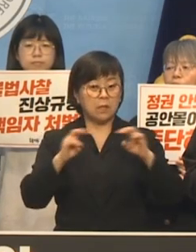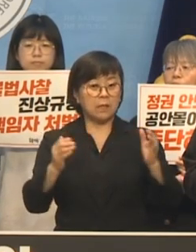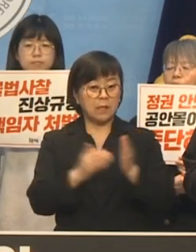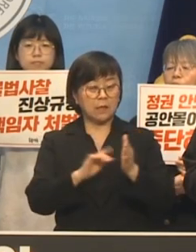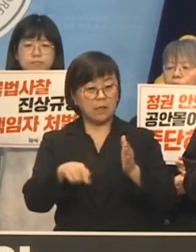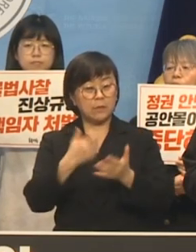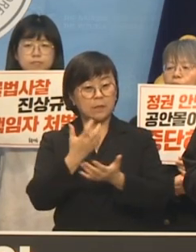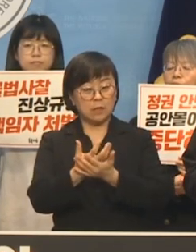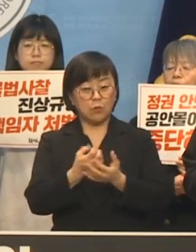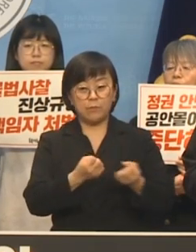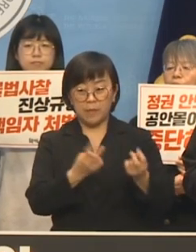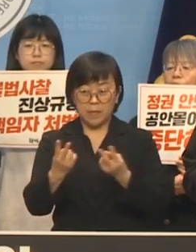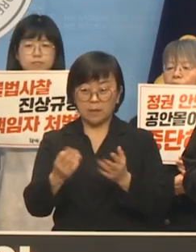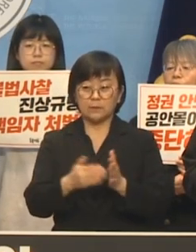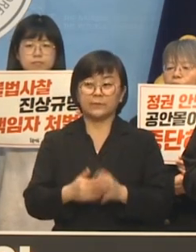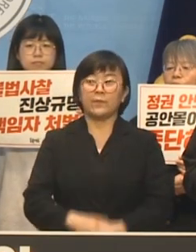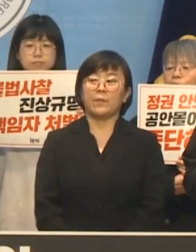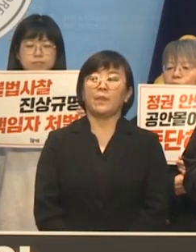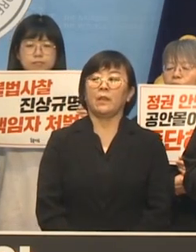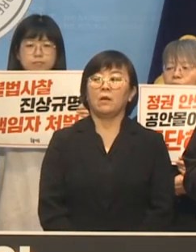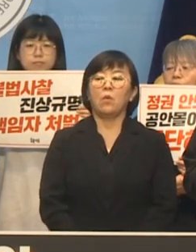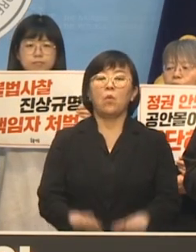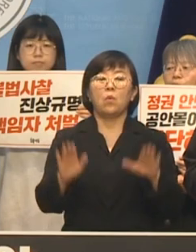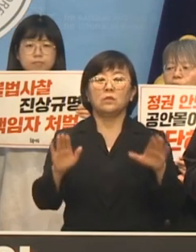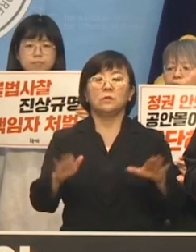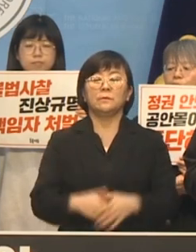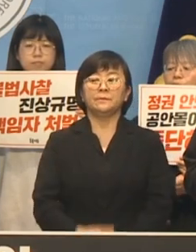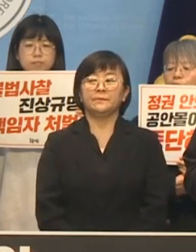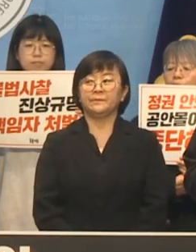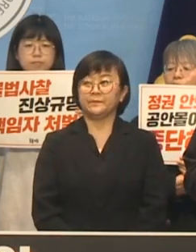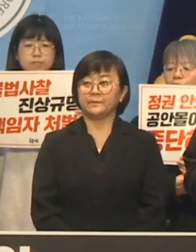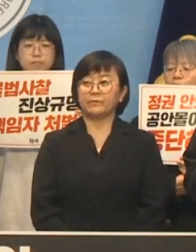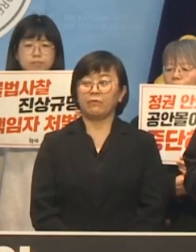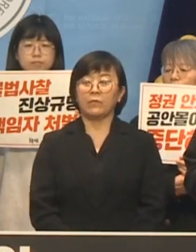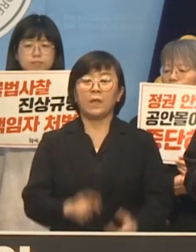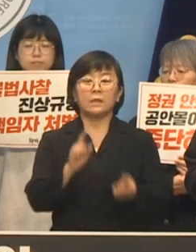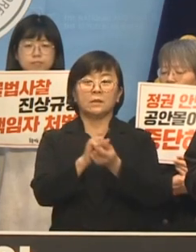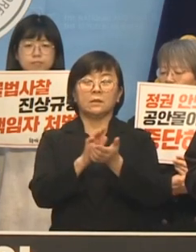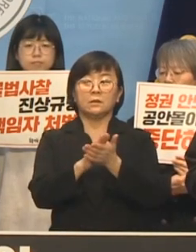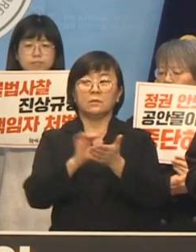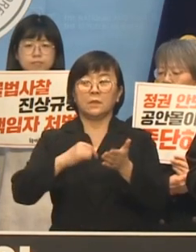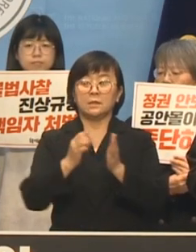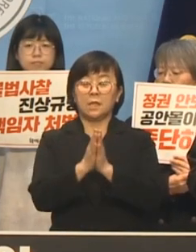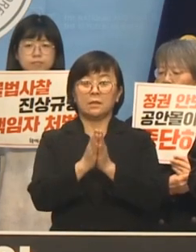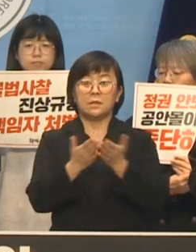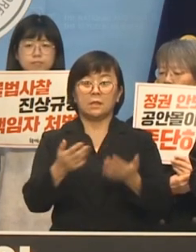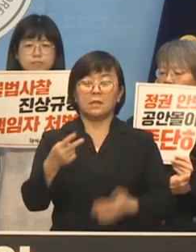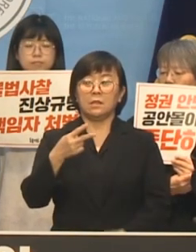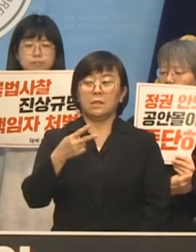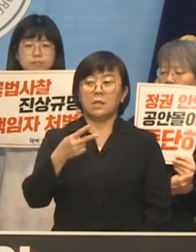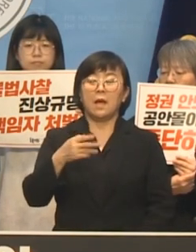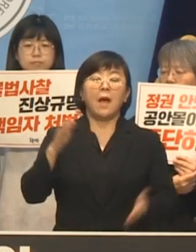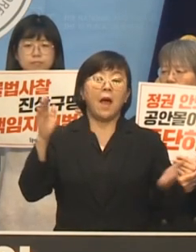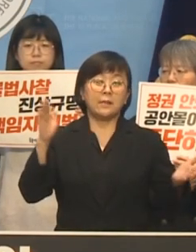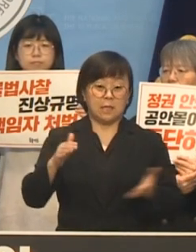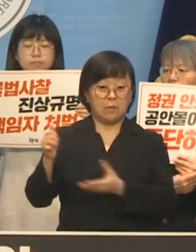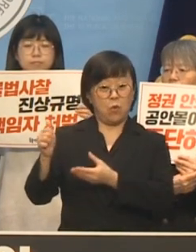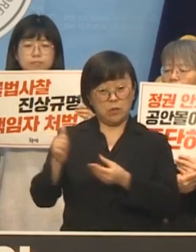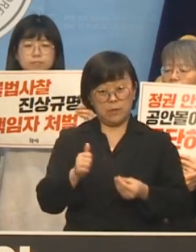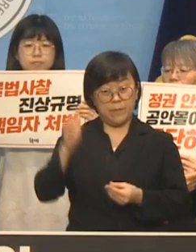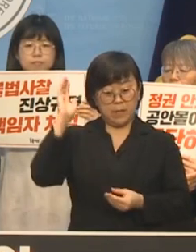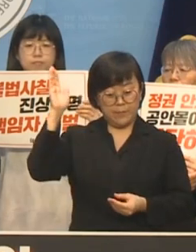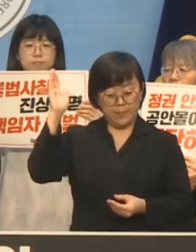보도자료로 배포하도록 하겠습니다. 자, 오늘은 직접 당사자라고 할 수 있는 대진년 학생 모셔서 말씀